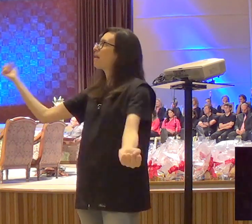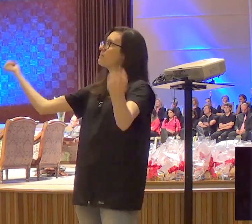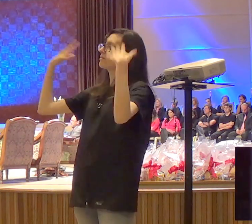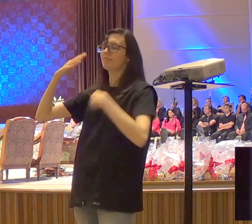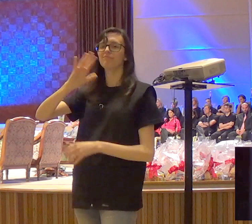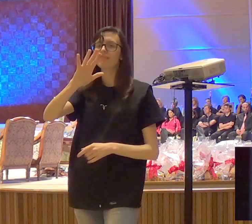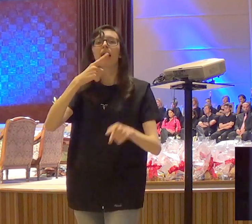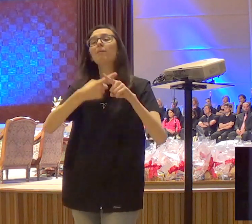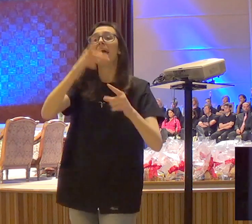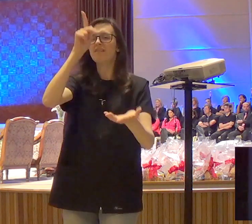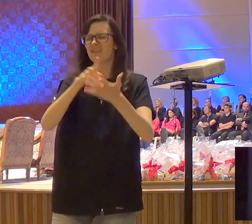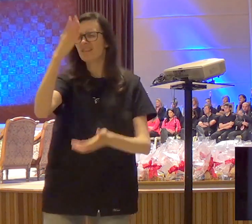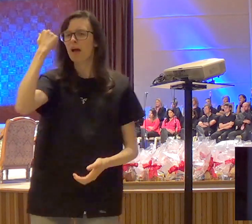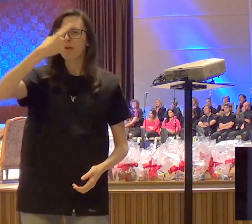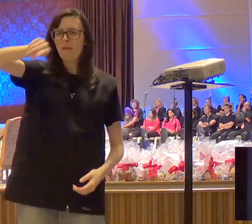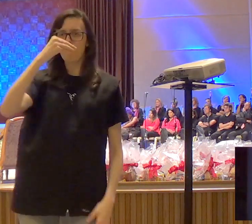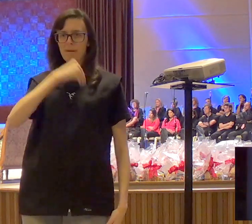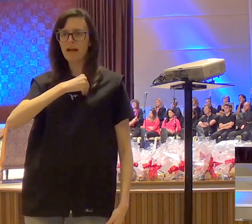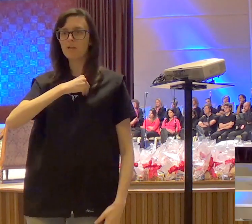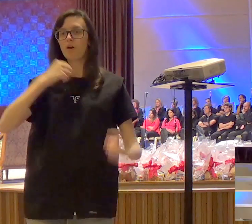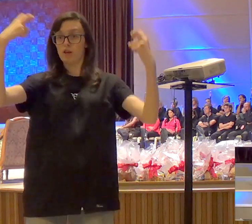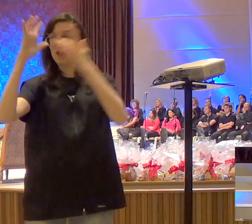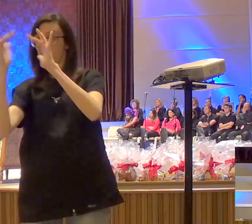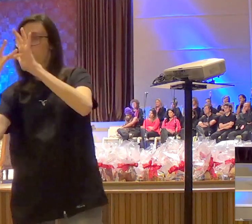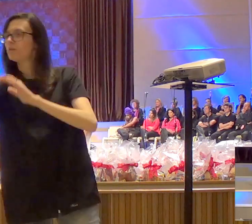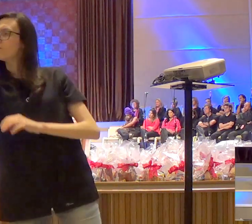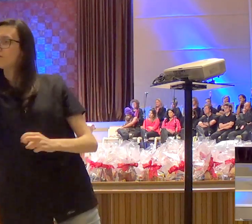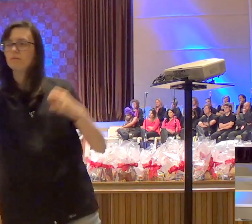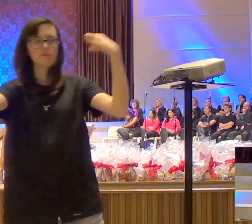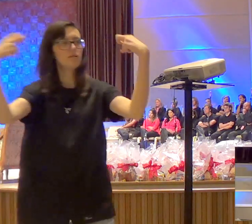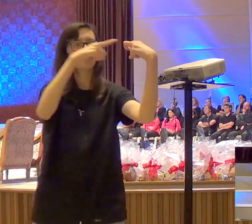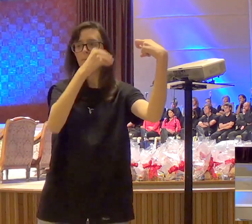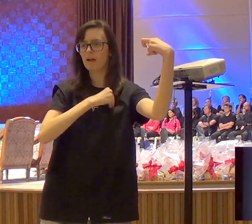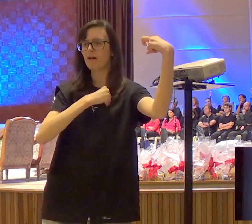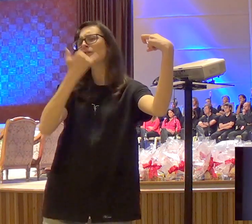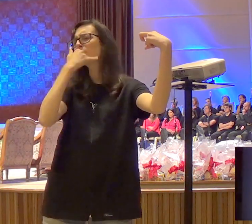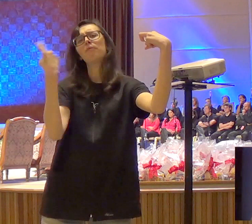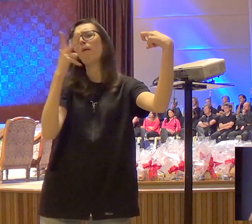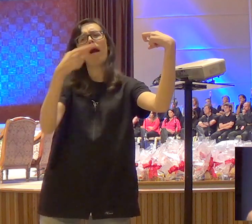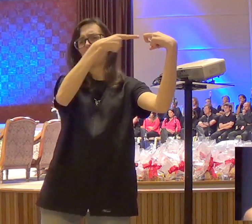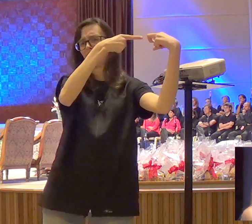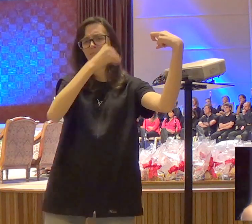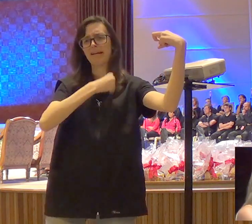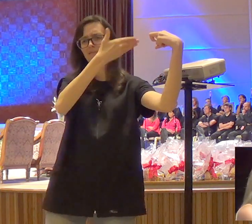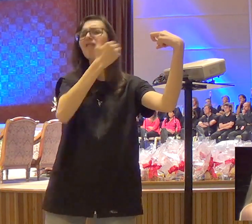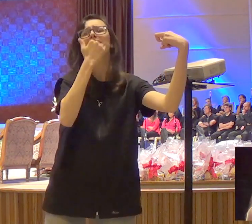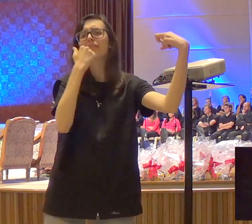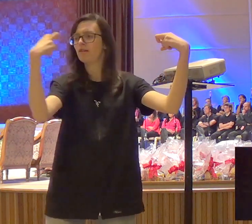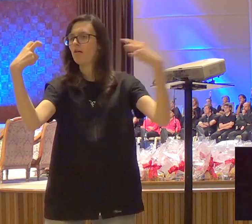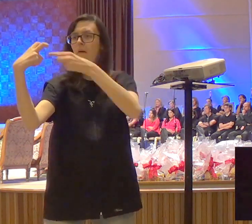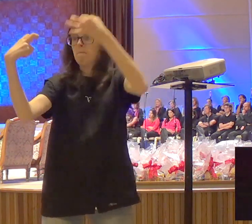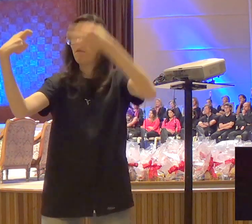grupo dos maus, junto com os assassinos. I used to call this the bad pile. Ela costumava dizer que era o grupo